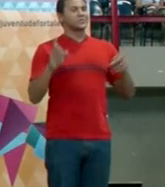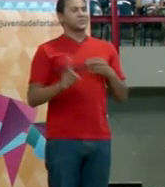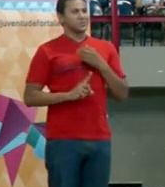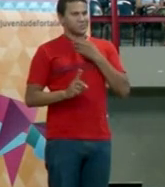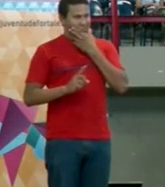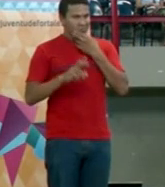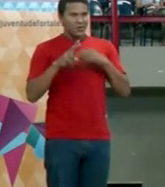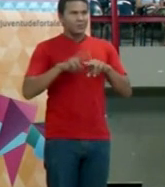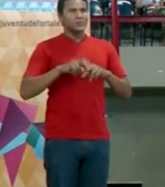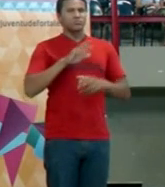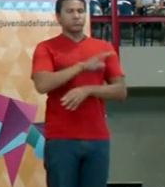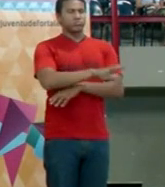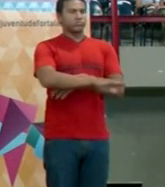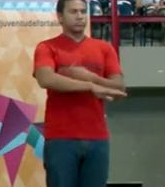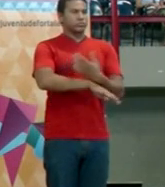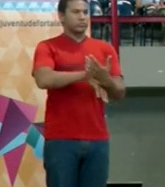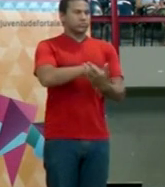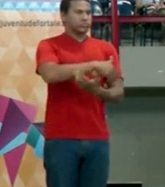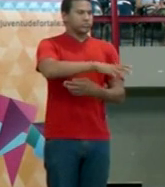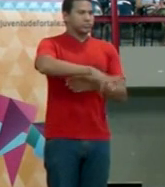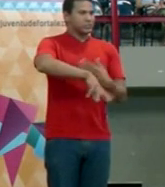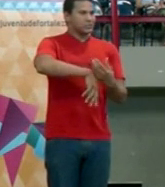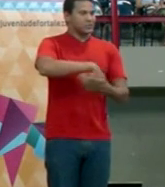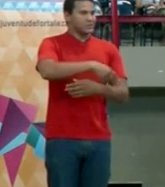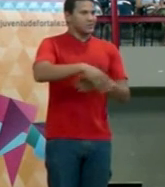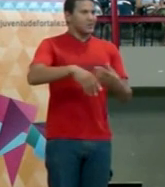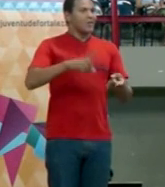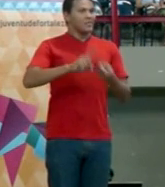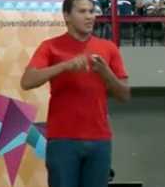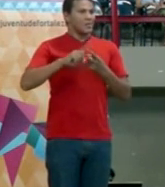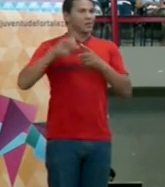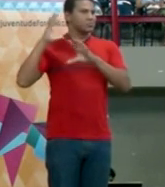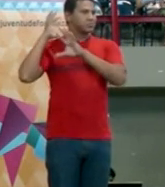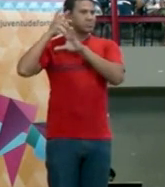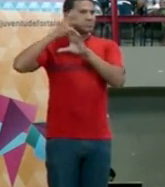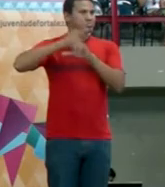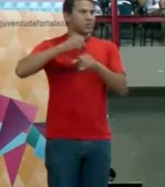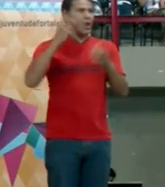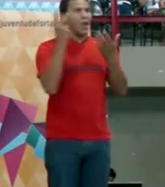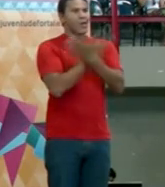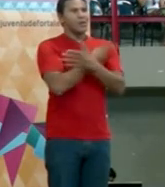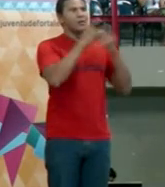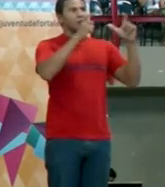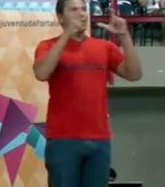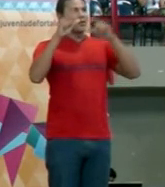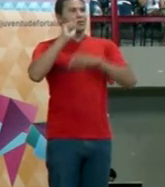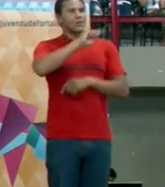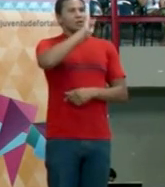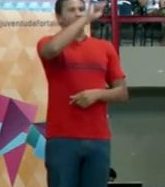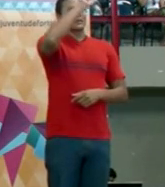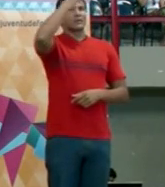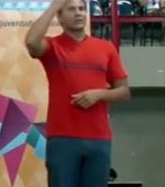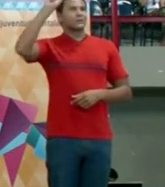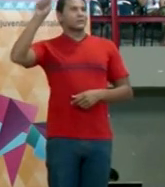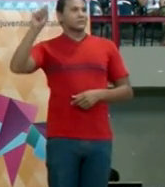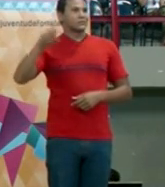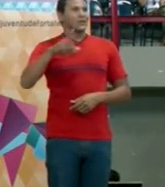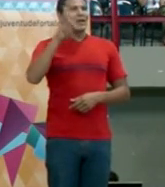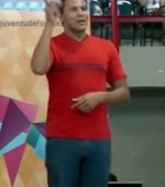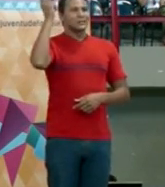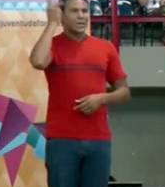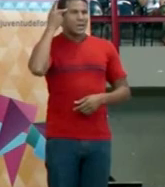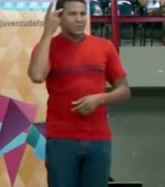que vieram seguidas da outra, e nesse ano, em pontos diferentes do Brasil, região sudeste, a